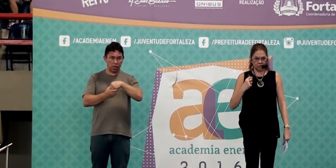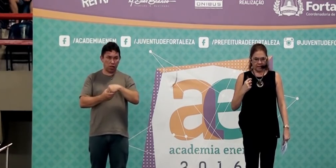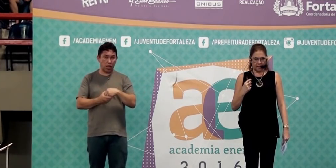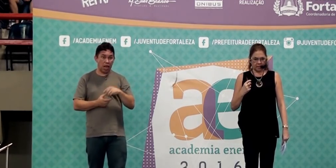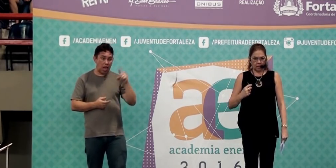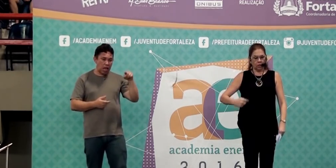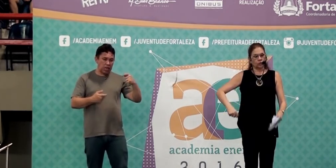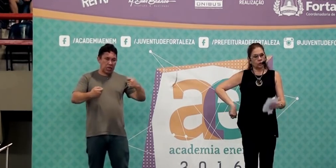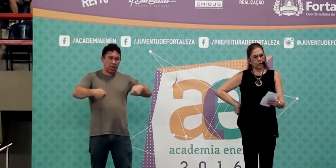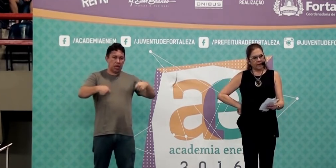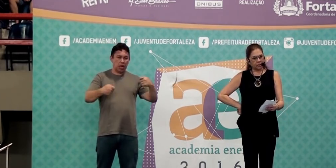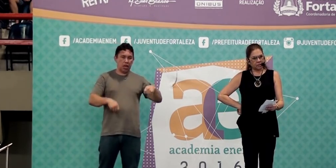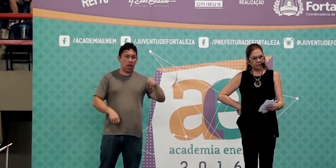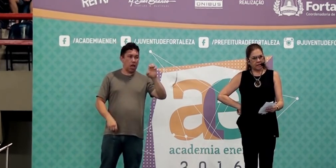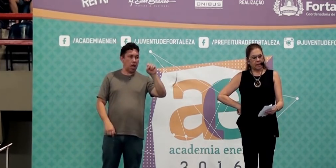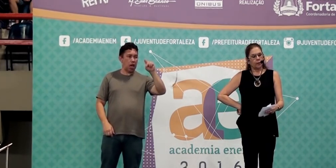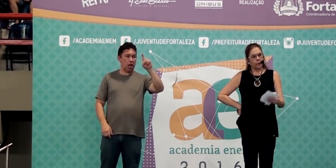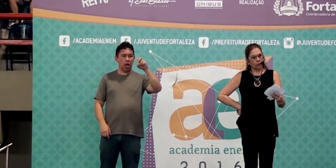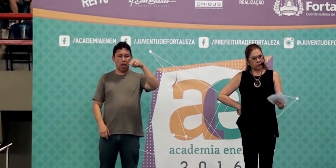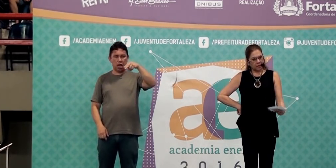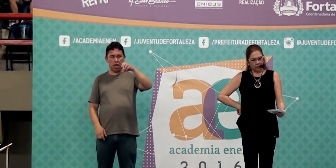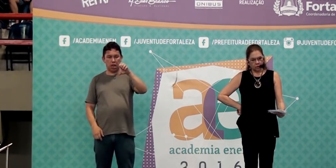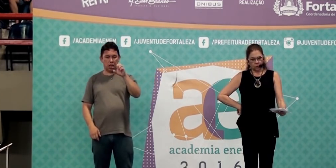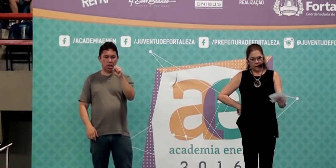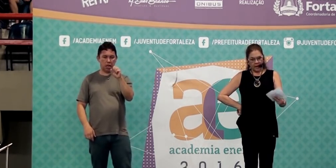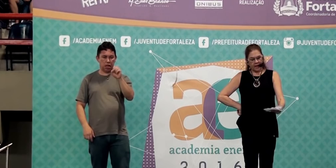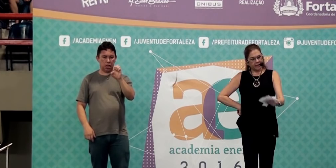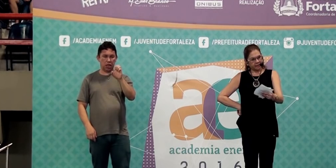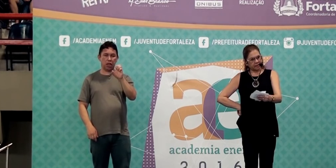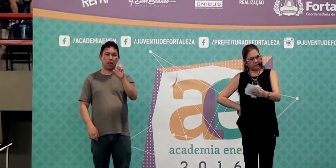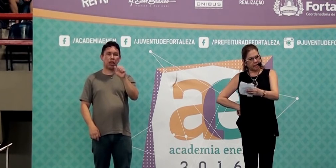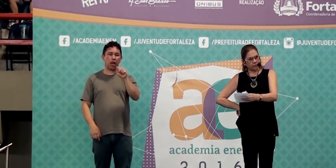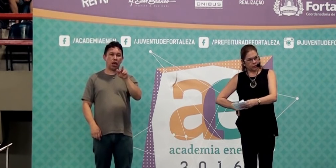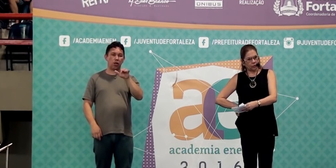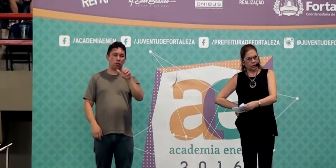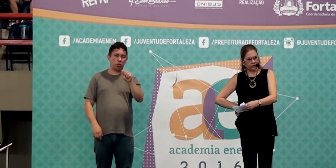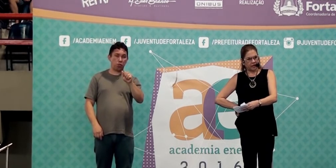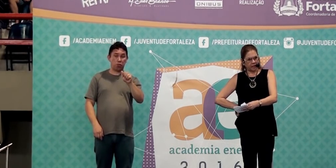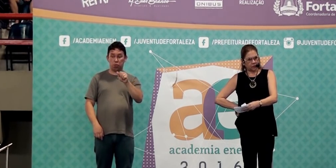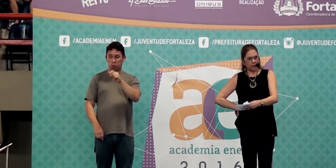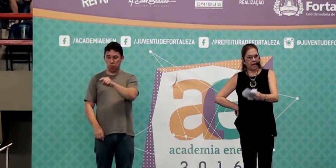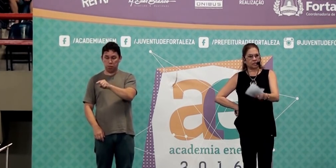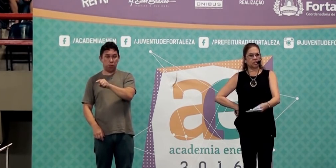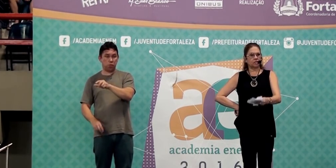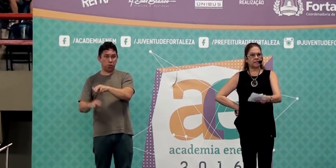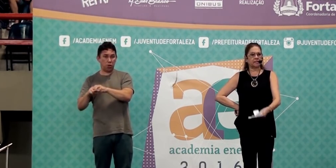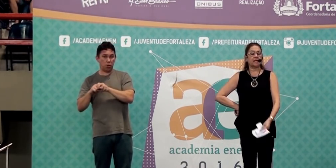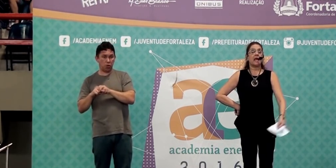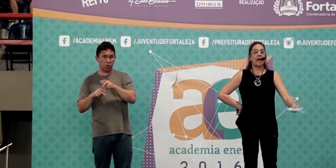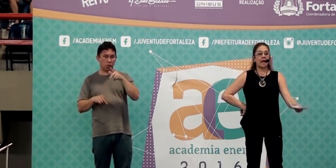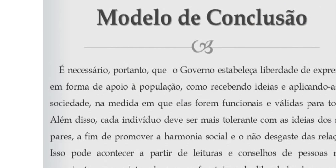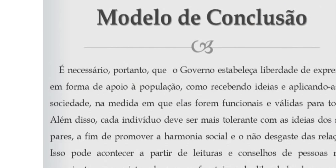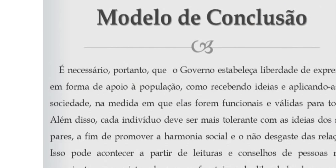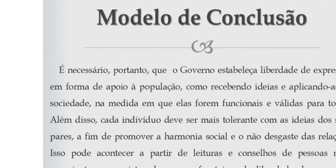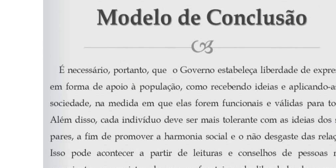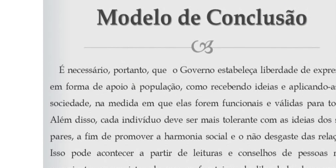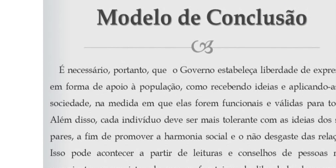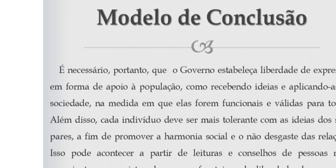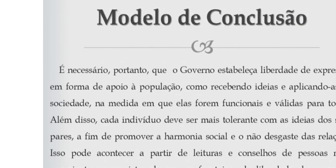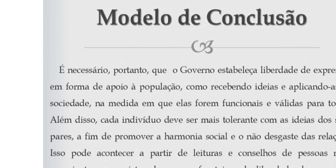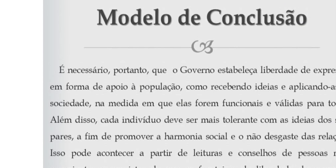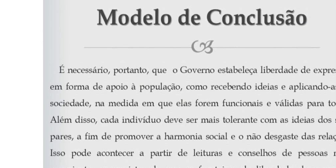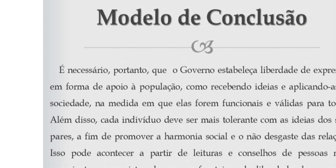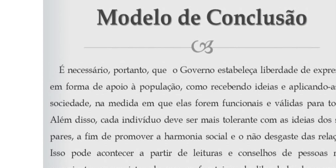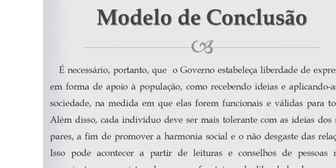jeito que está aí. No lugar de dizer, portanto, é necessário que o governo, a gente diz assim, é